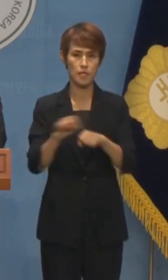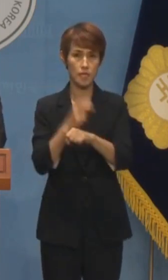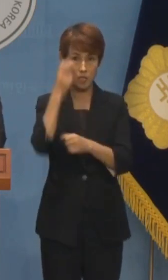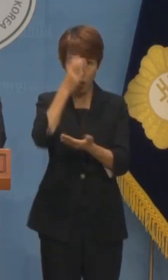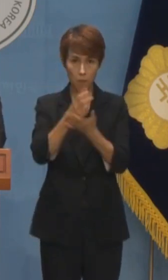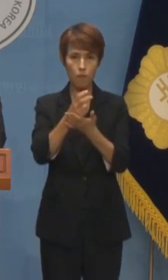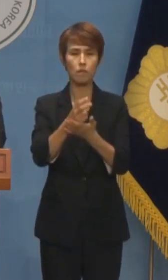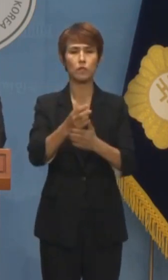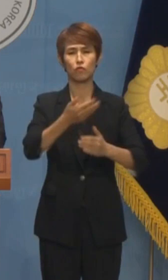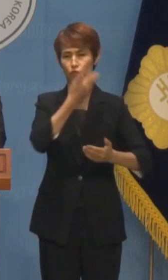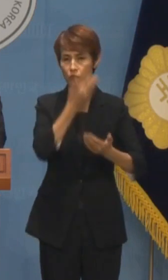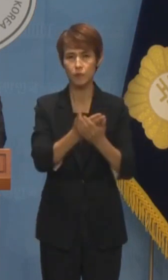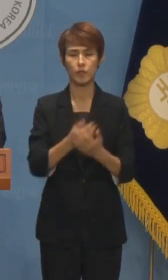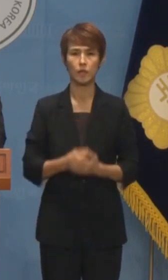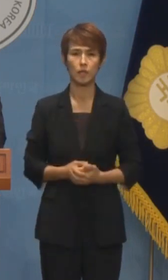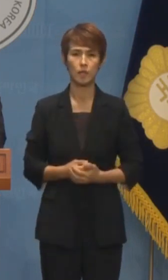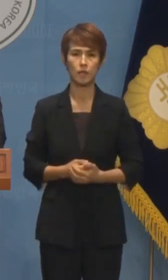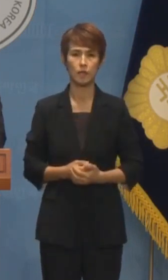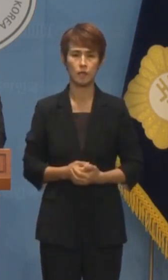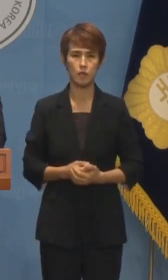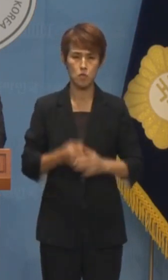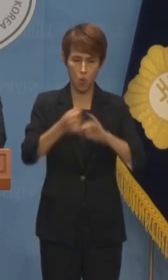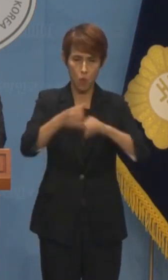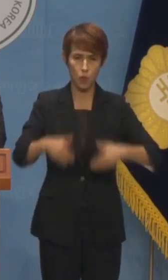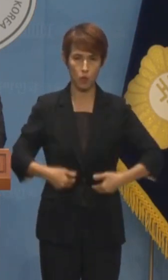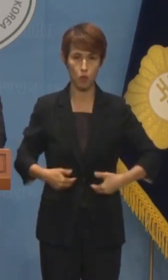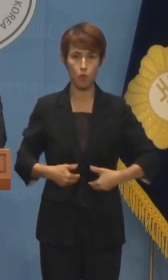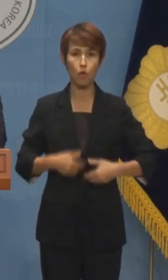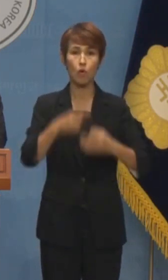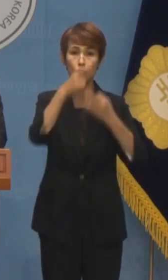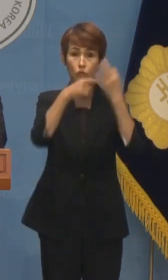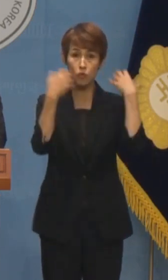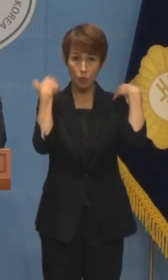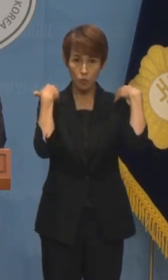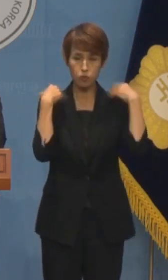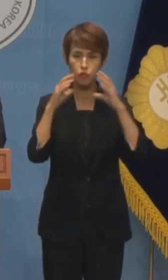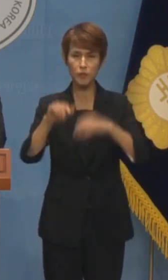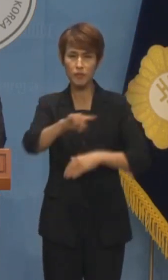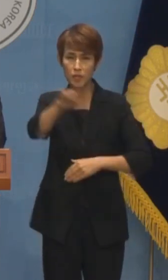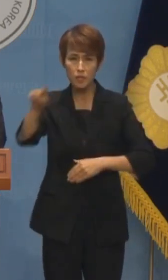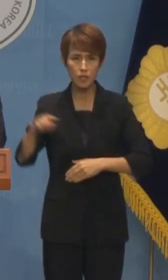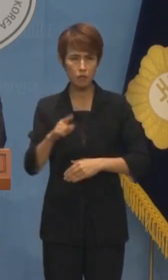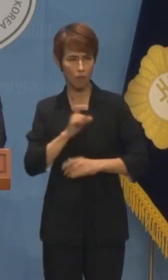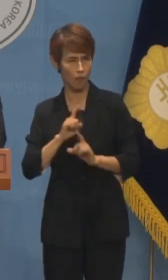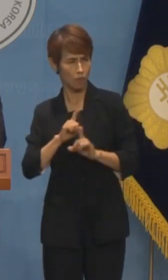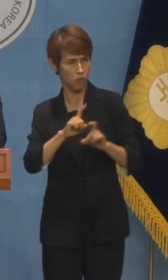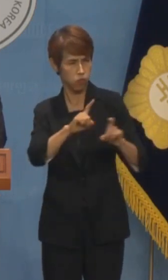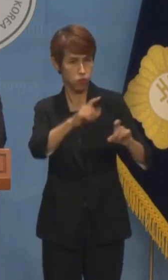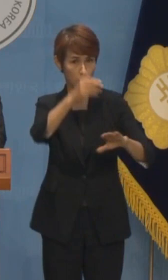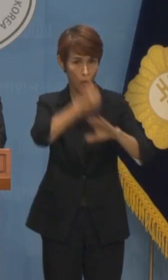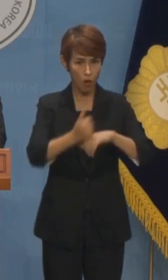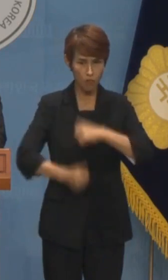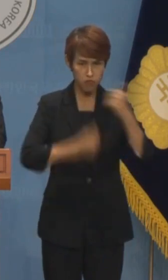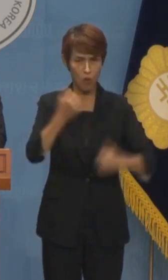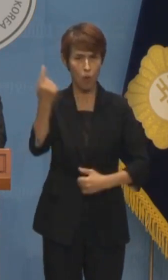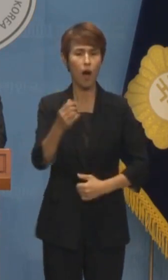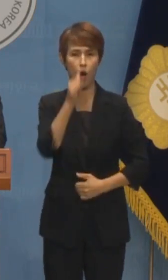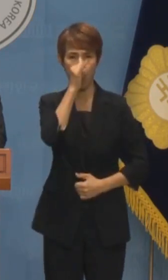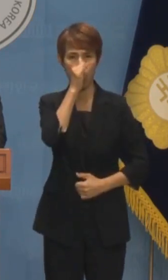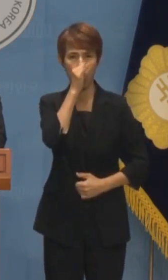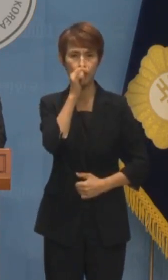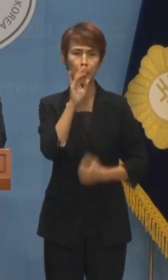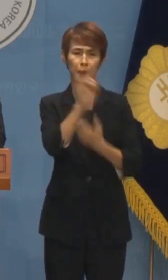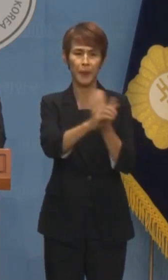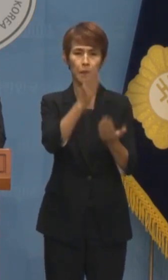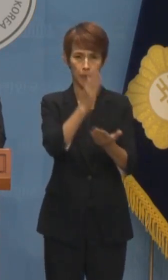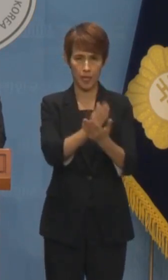특검이 답입니다. 윤석열 정부는 국민의 의혹이 불신이 되고 분노가 되고 있음을 명심하고 핑계대지